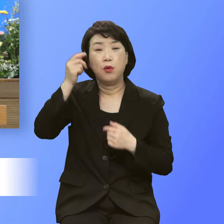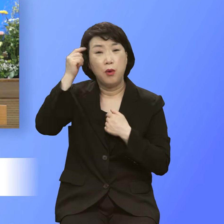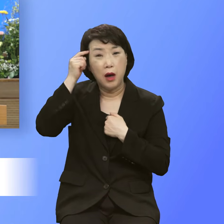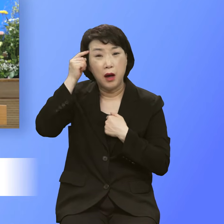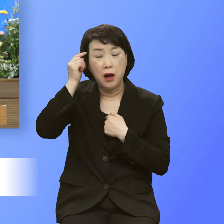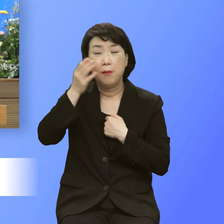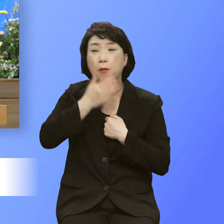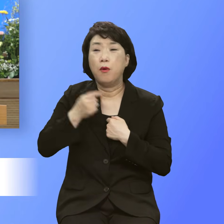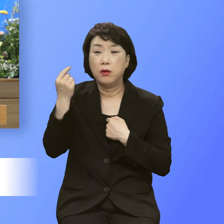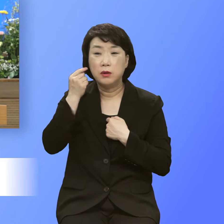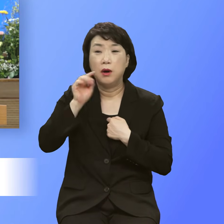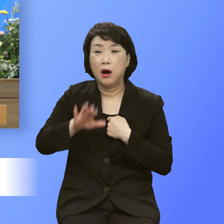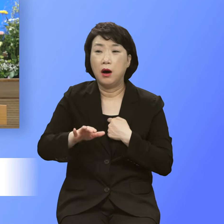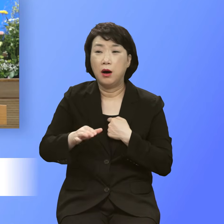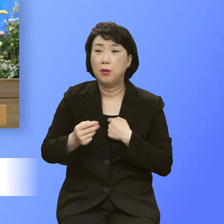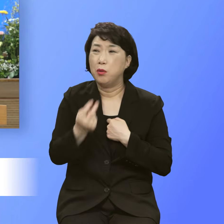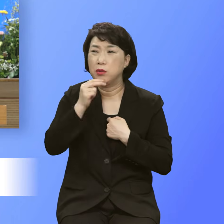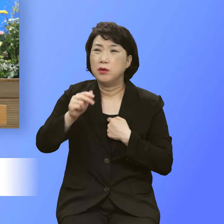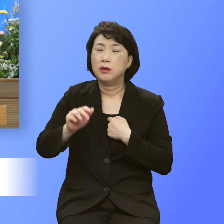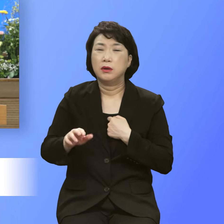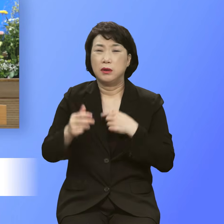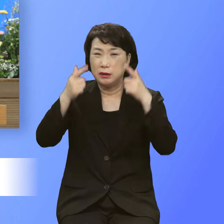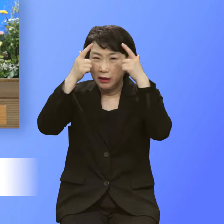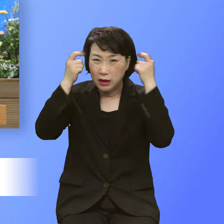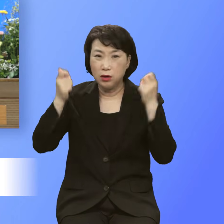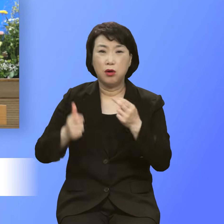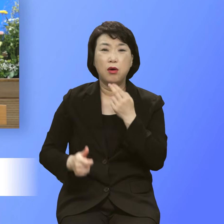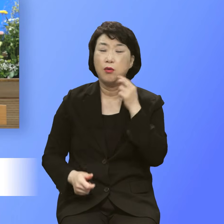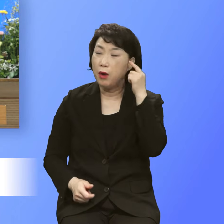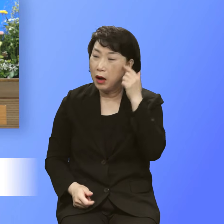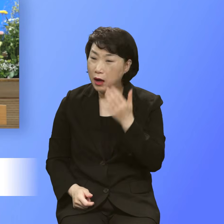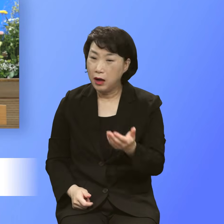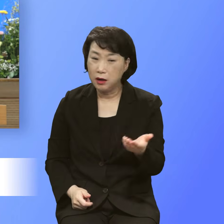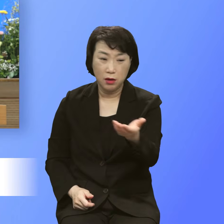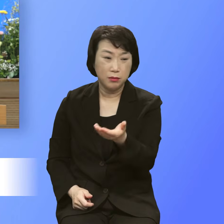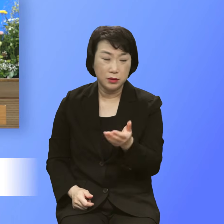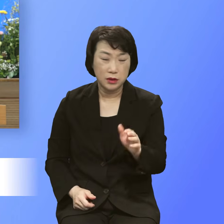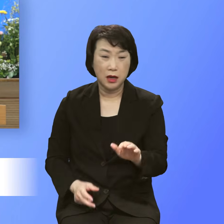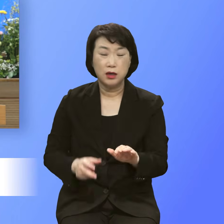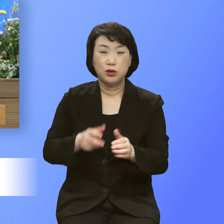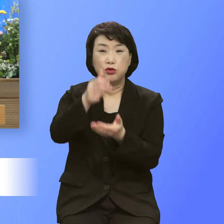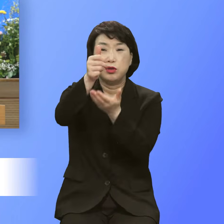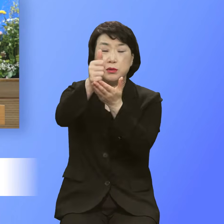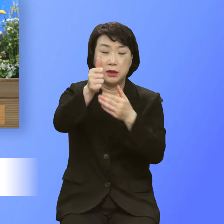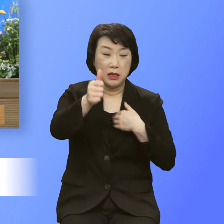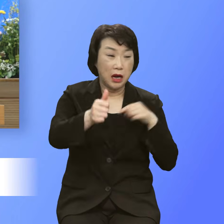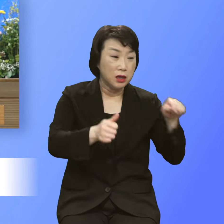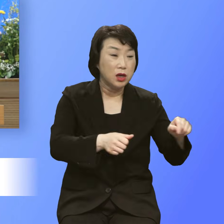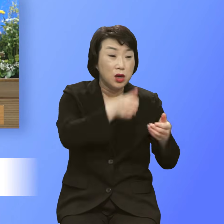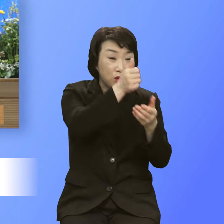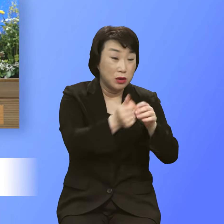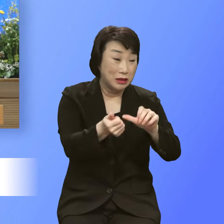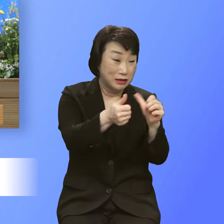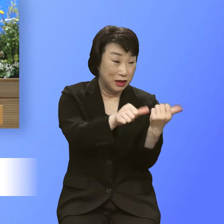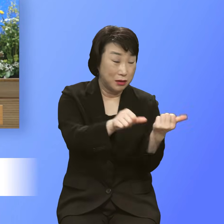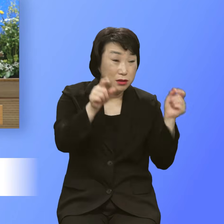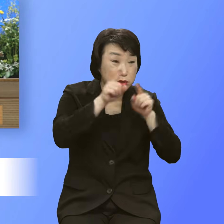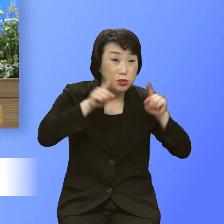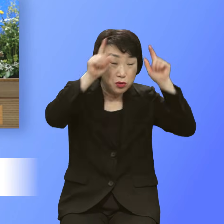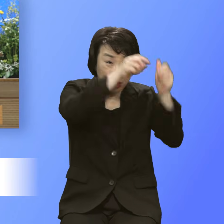못하며 복음에 대해서 목숨을 걸지 못하나. 주님은 나를 죄와 사망과 지옥에서 구원하기